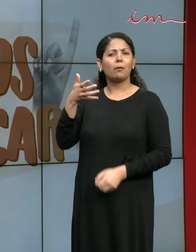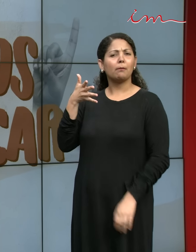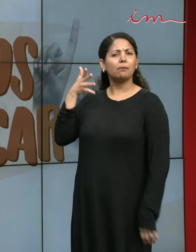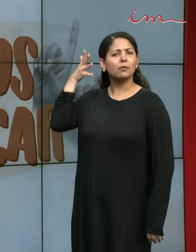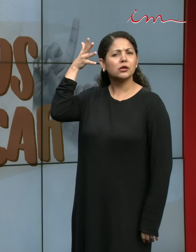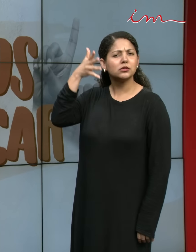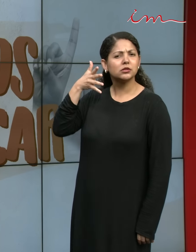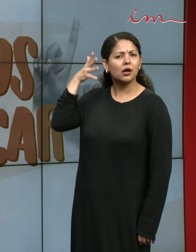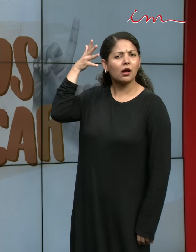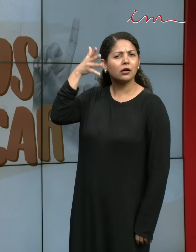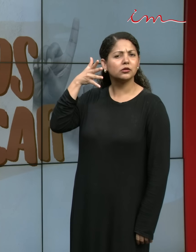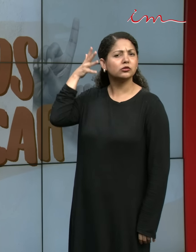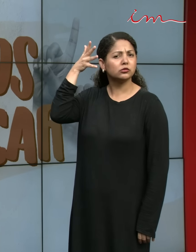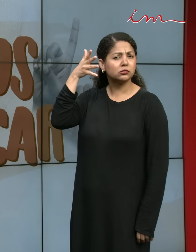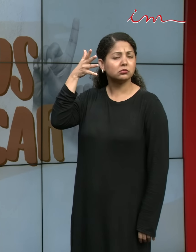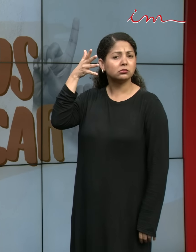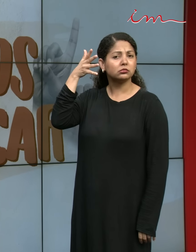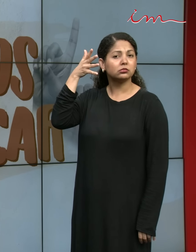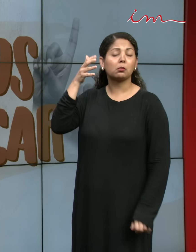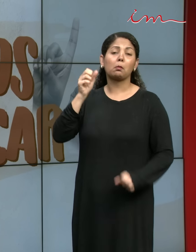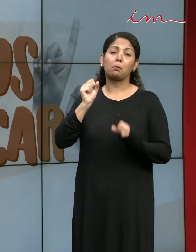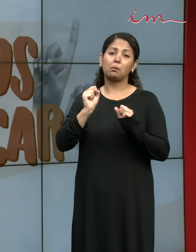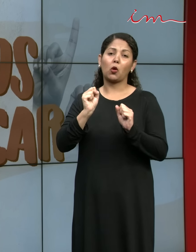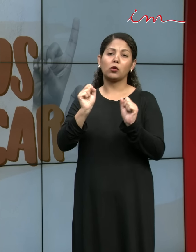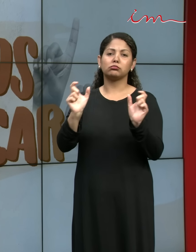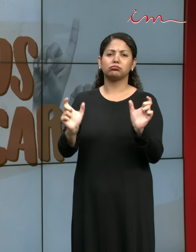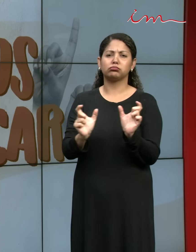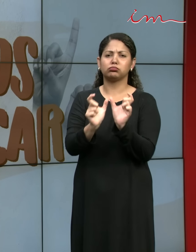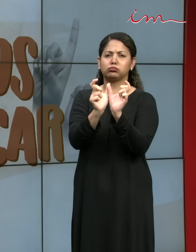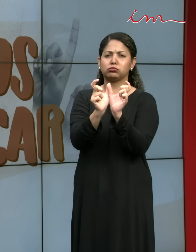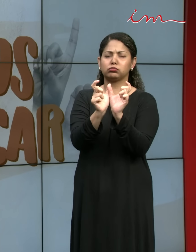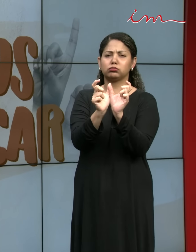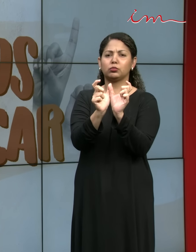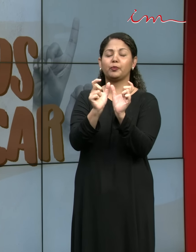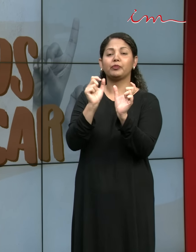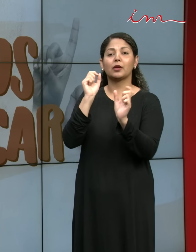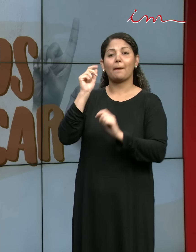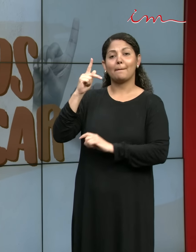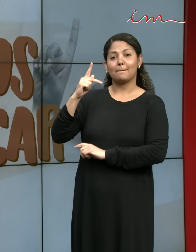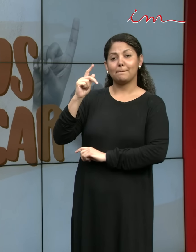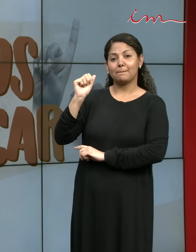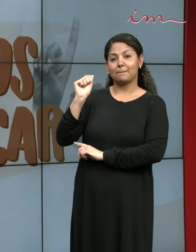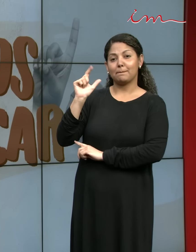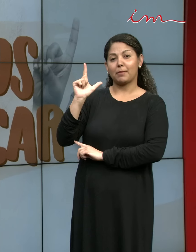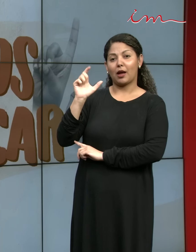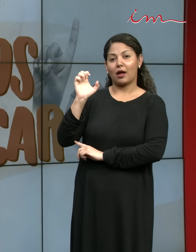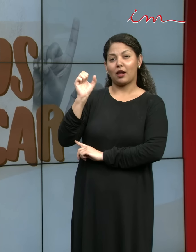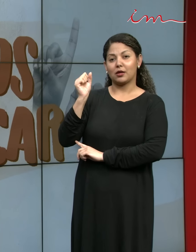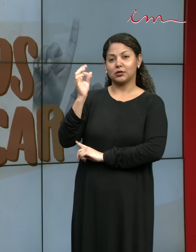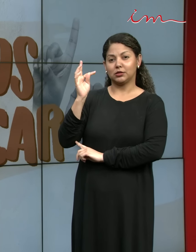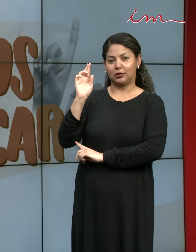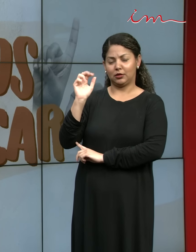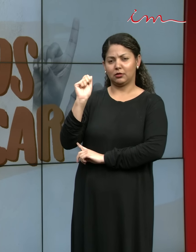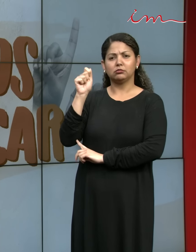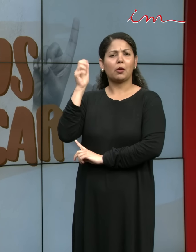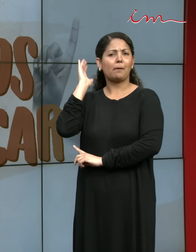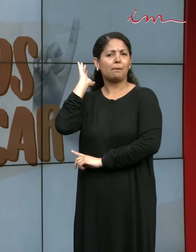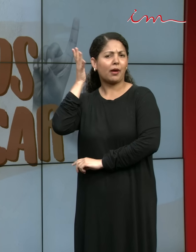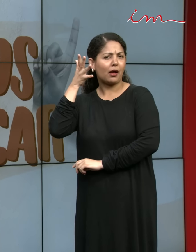Mensagem. Olha, mensagem de trazer a mensagem de assistir. Pode ter a